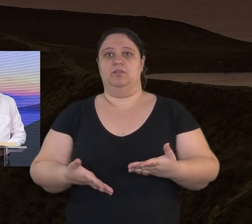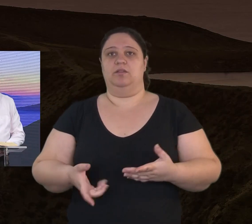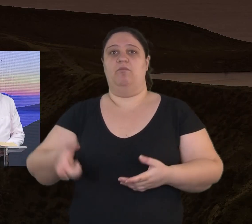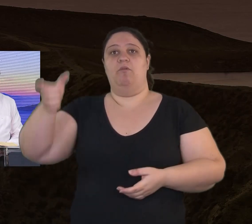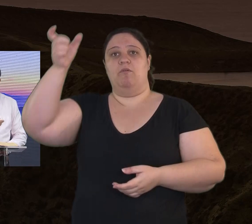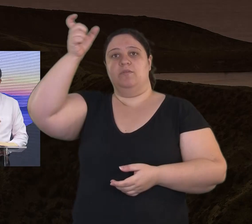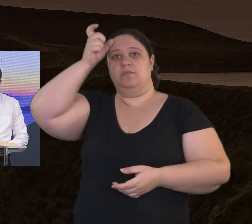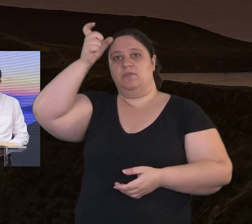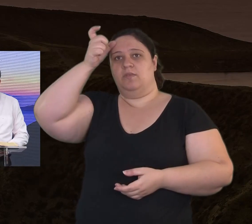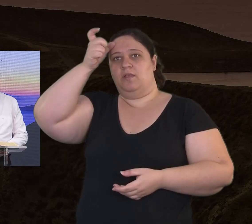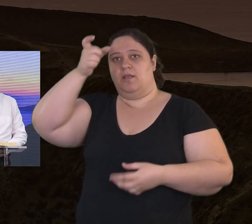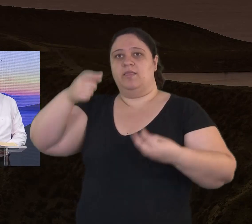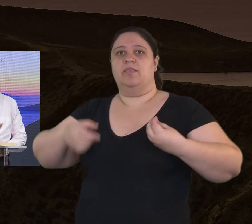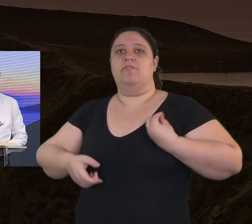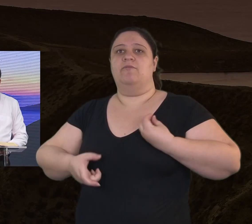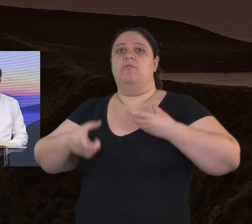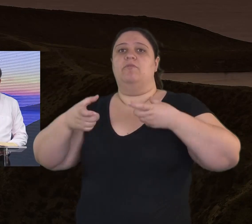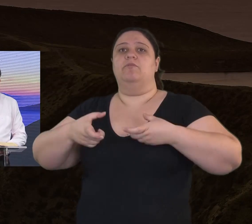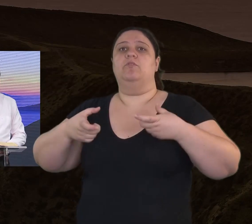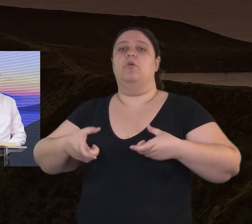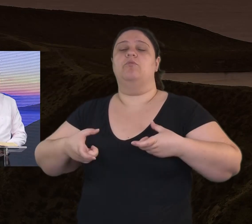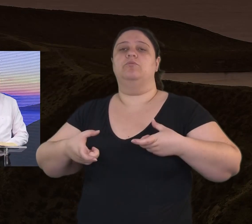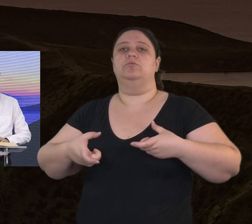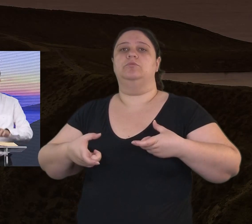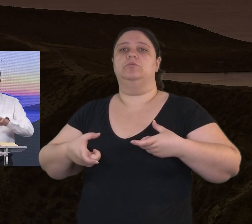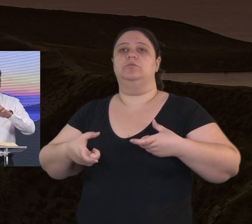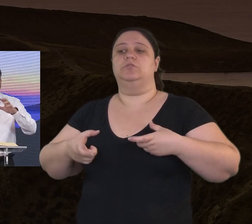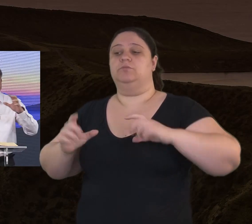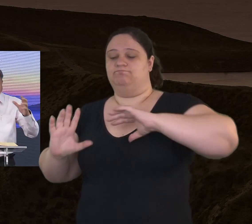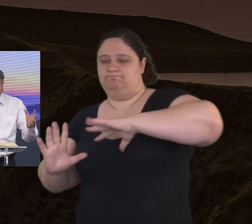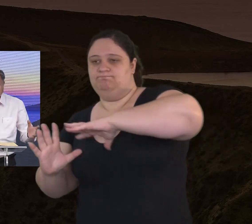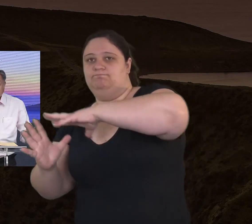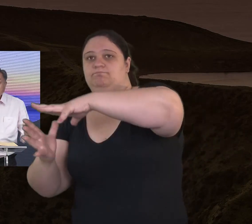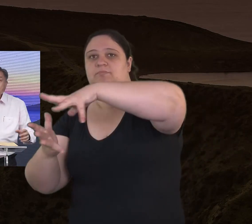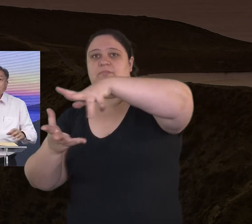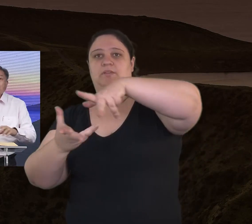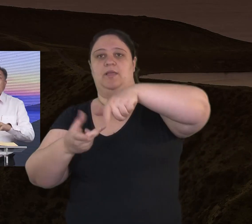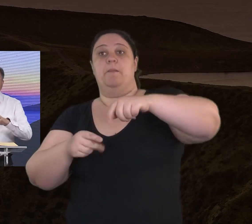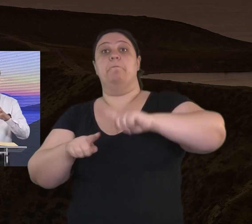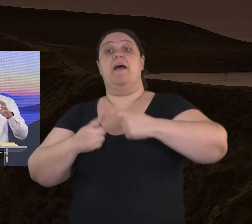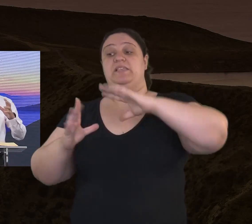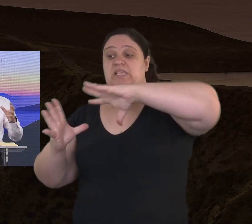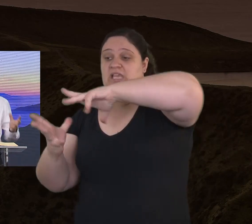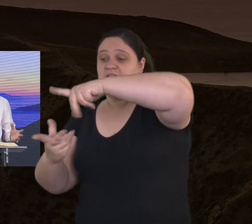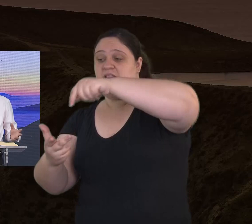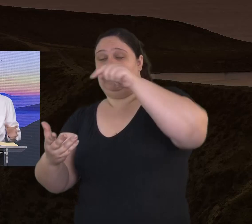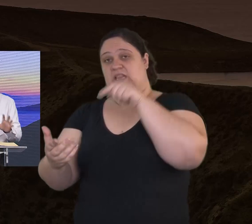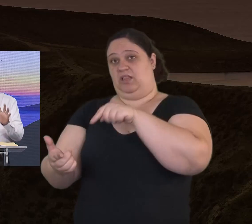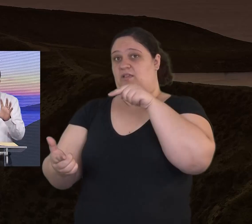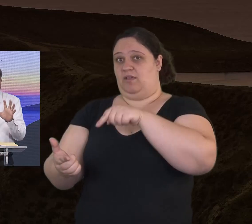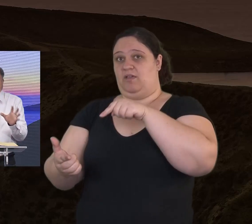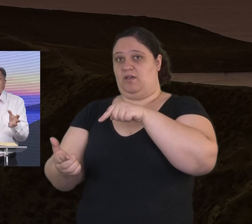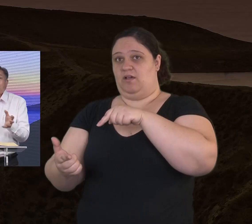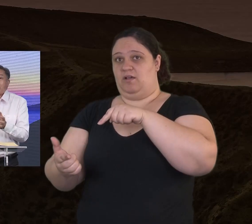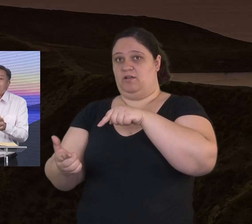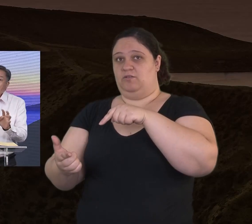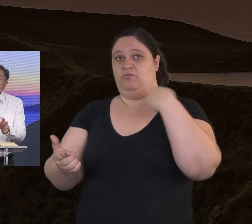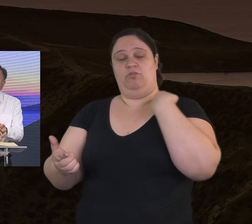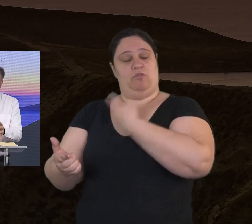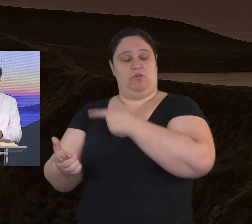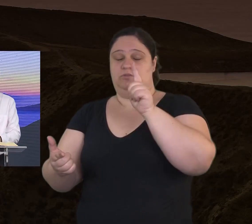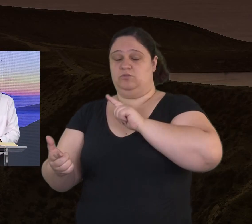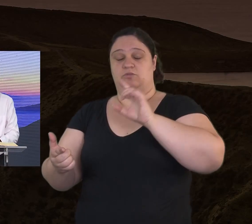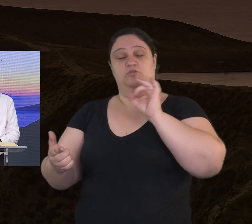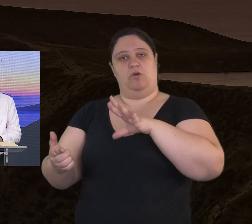a esfera de ação, de atividade de Satanás é na terra. Só que essa terra não é restrito à terra